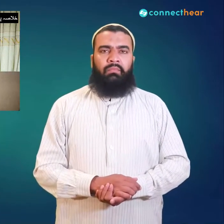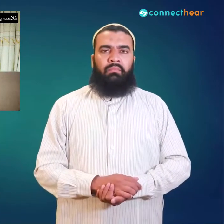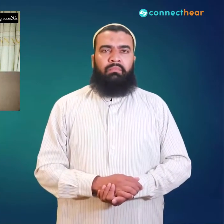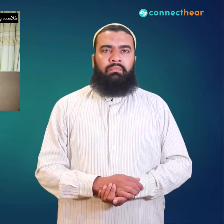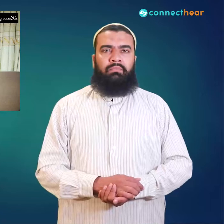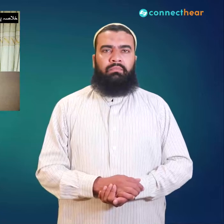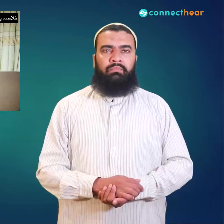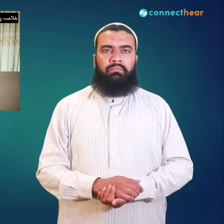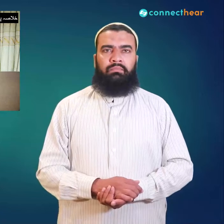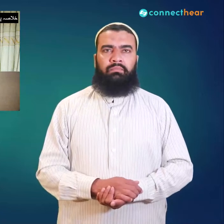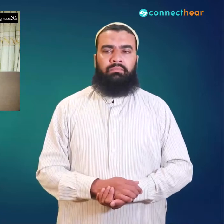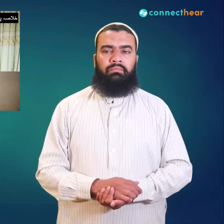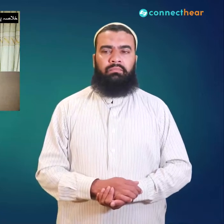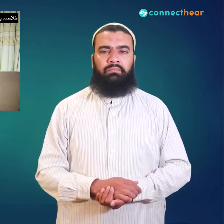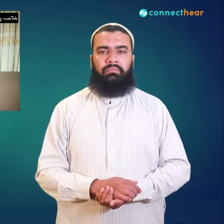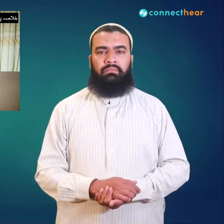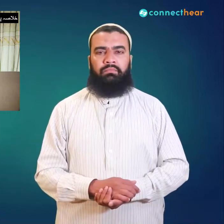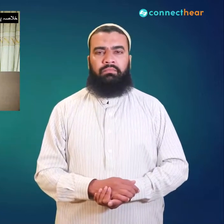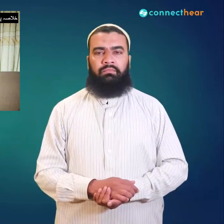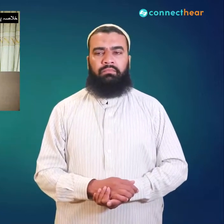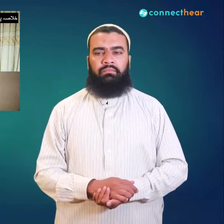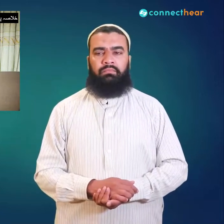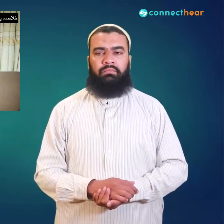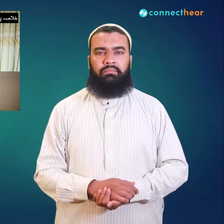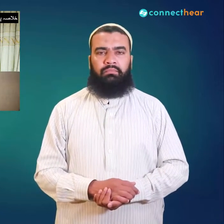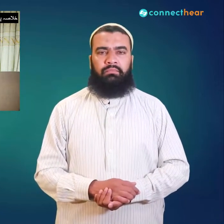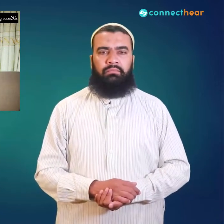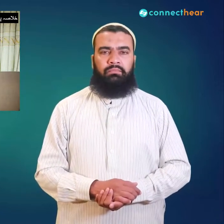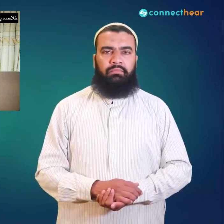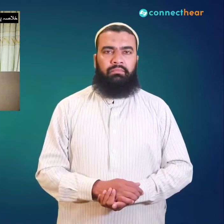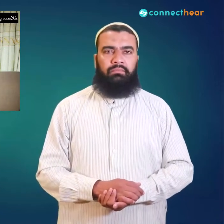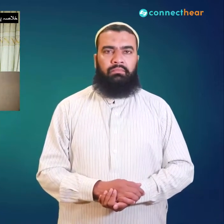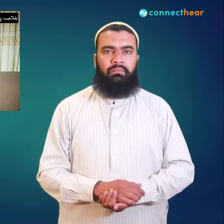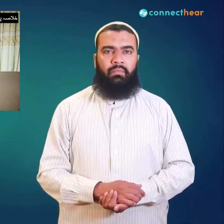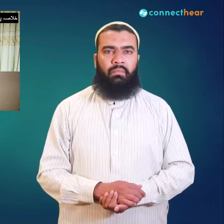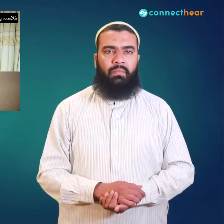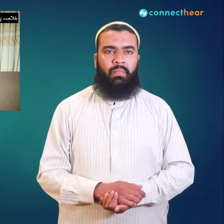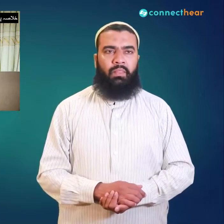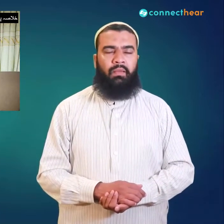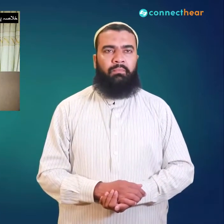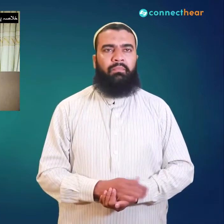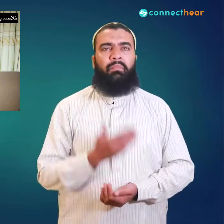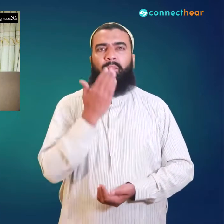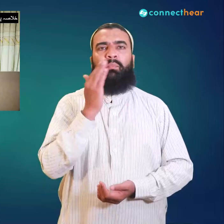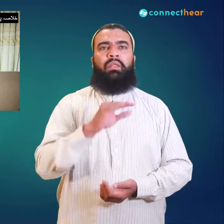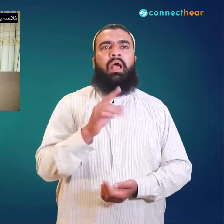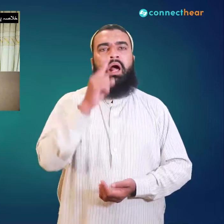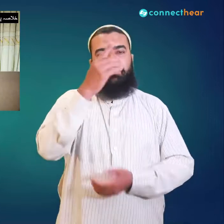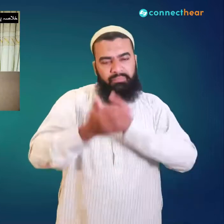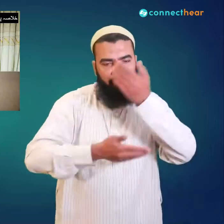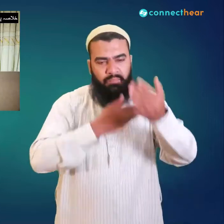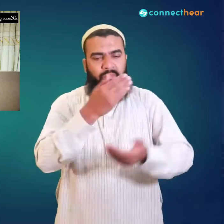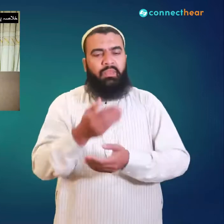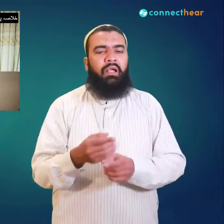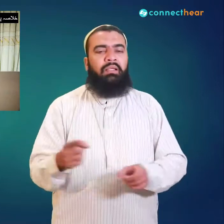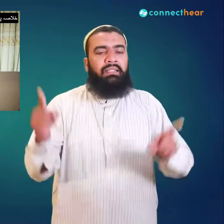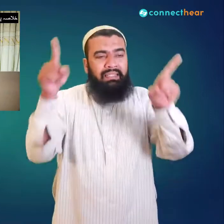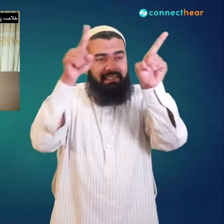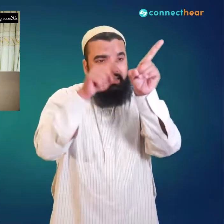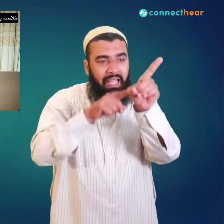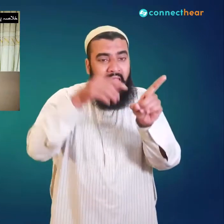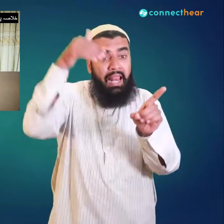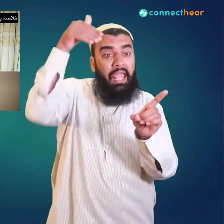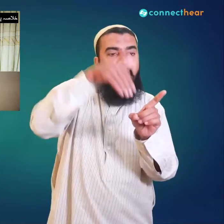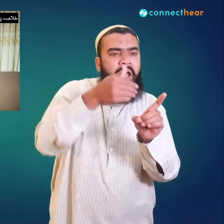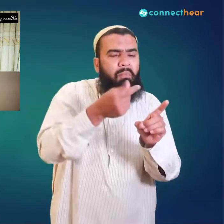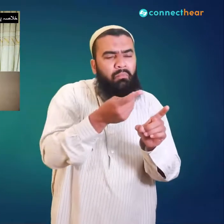یوم خلق السماوات والارض منها 4 حرم۔ سال کے مہینوں کی گنتی اللہ کے نزدیک 12 ہی